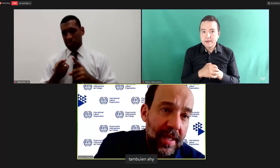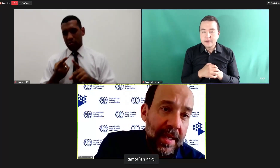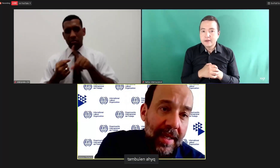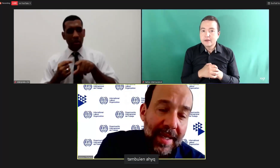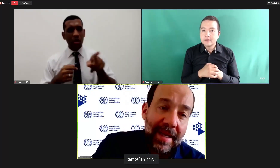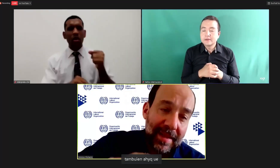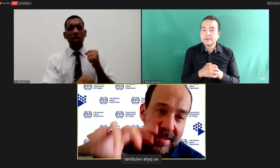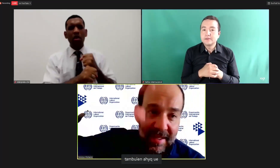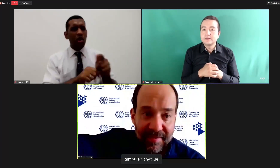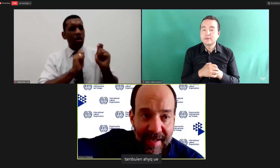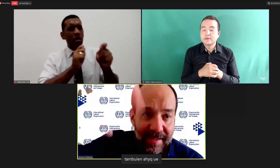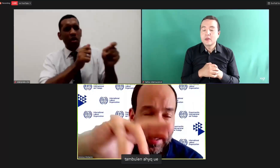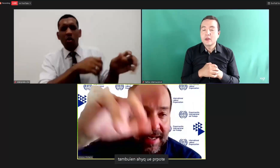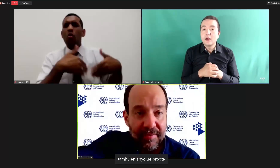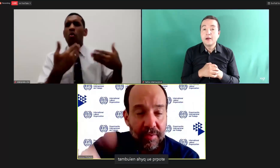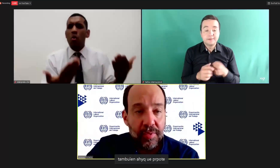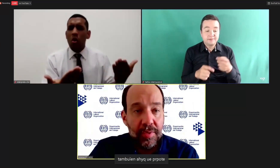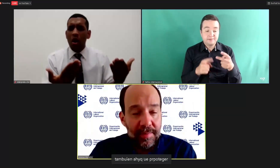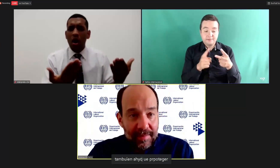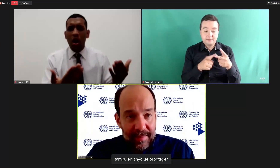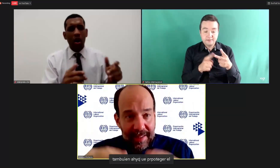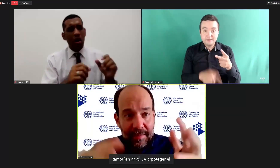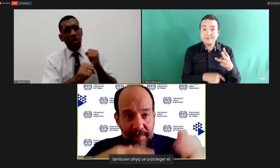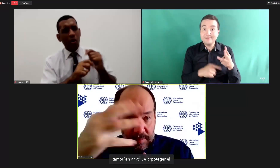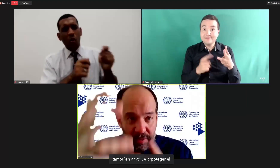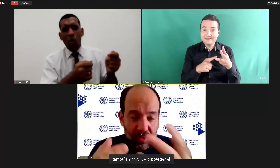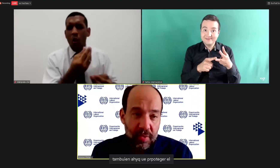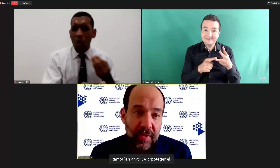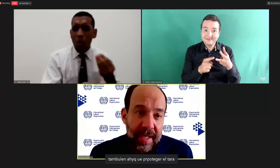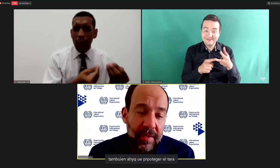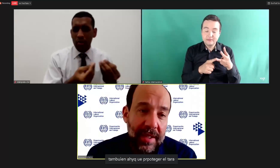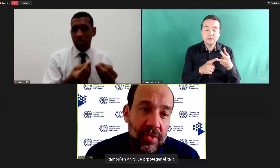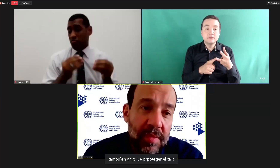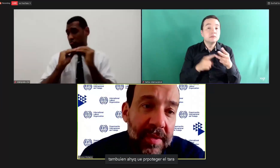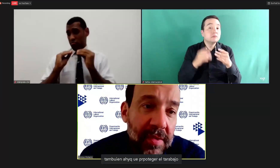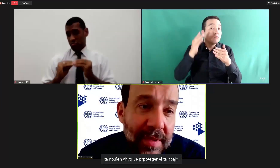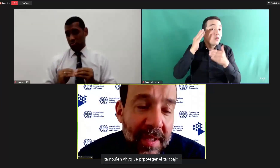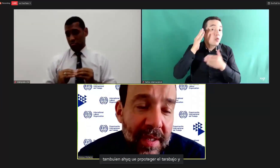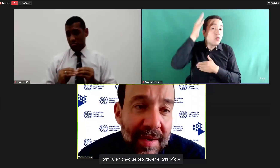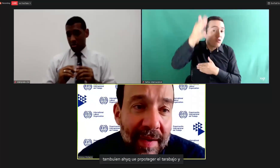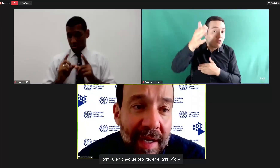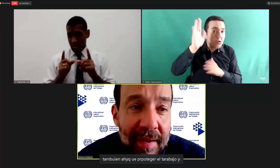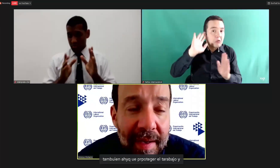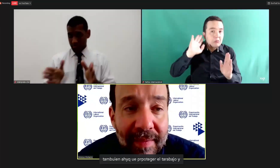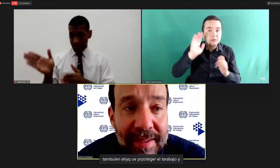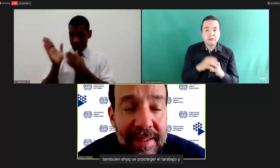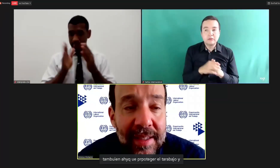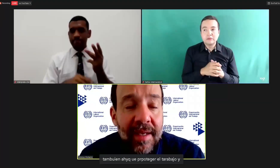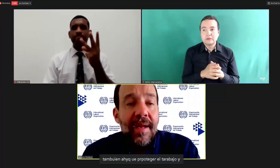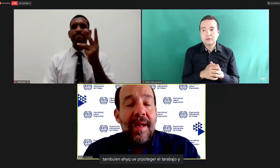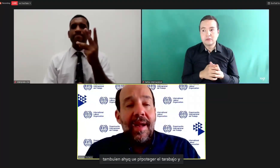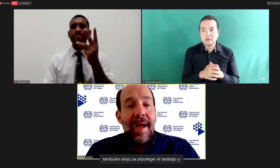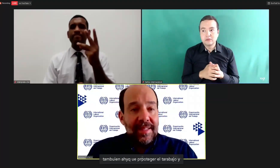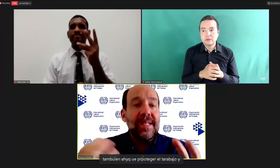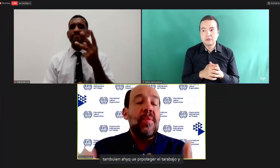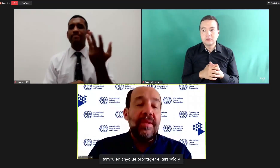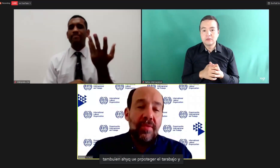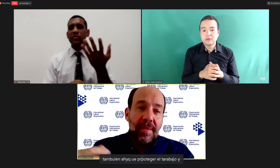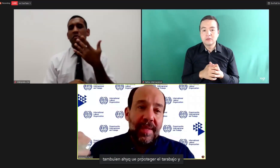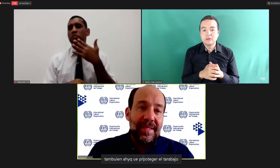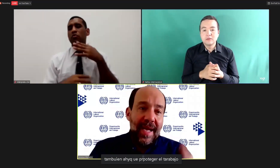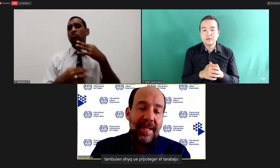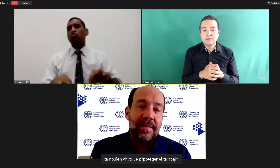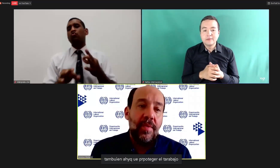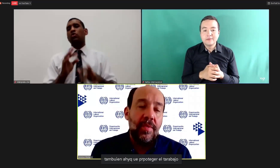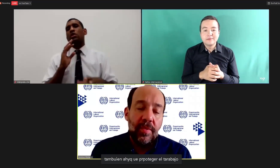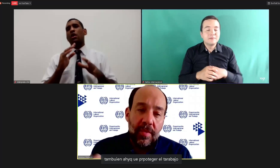cosas. Y la tercera fase, en el futuro, suponiendo que en su momento vamos a tener la vacina, ese es el